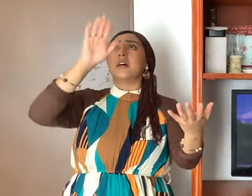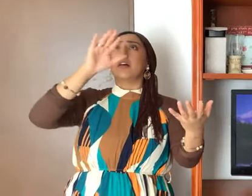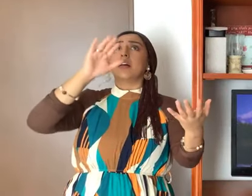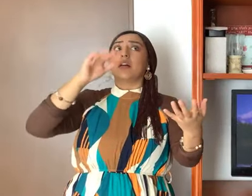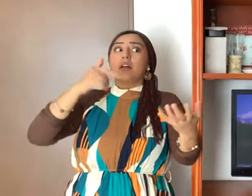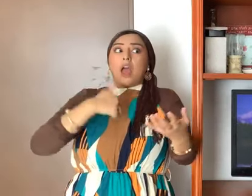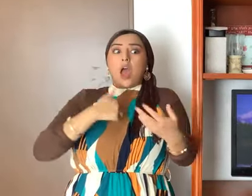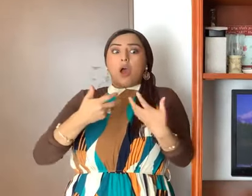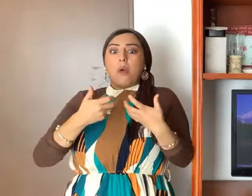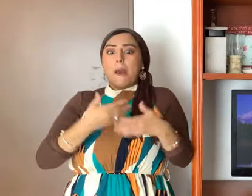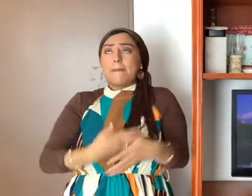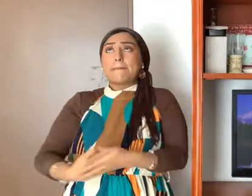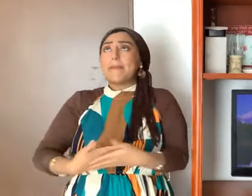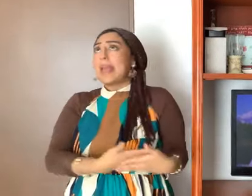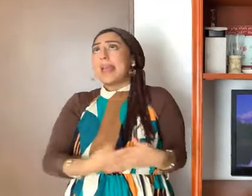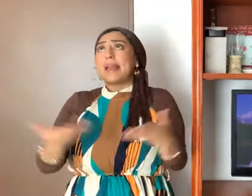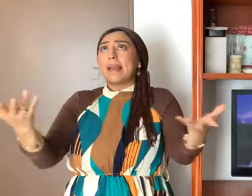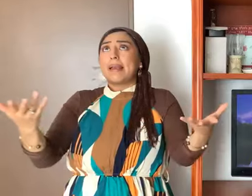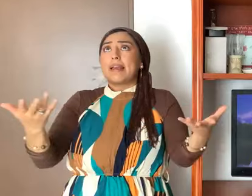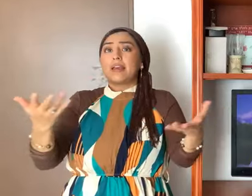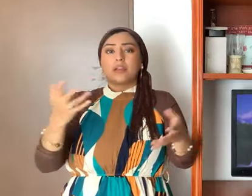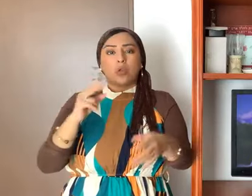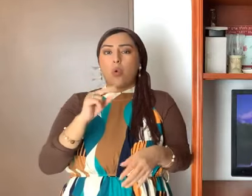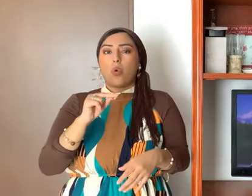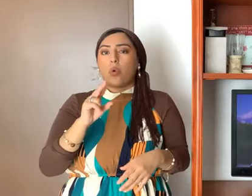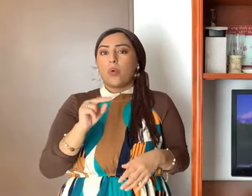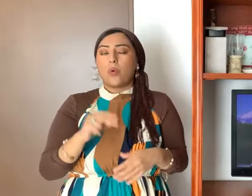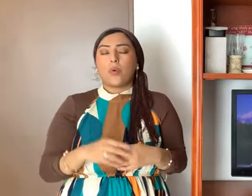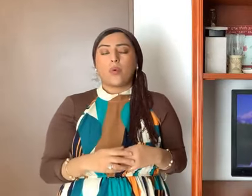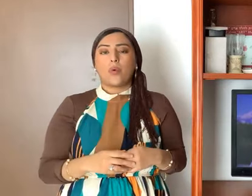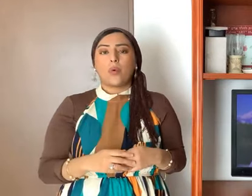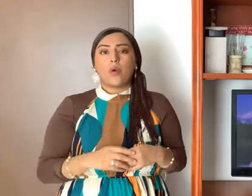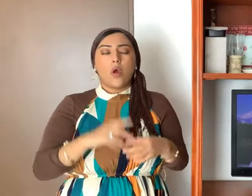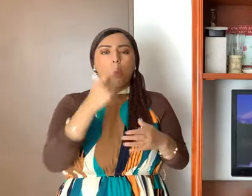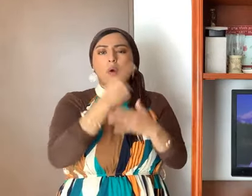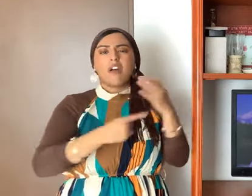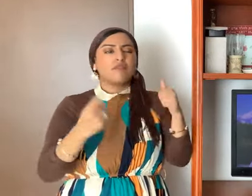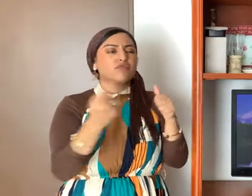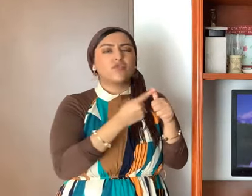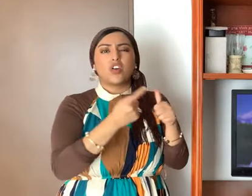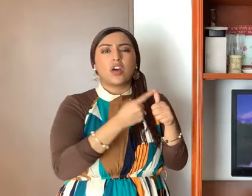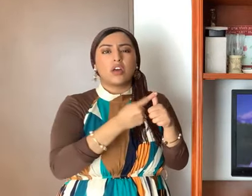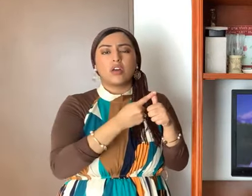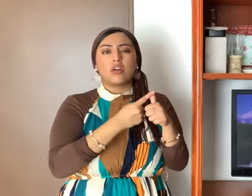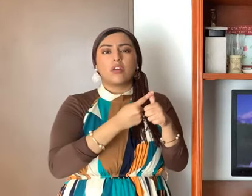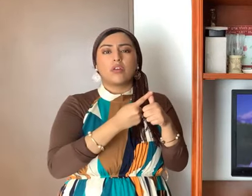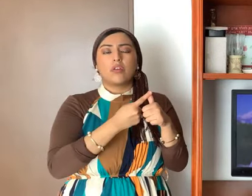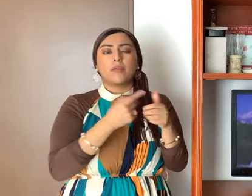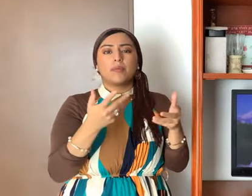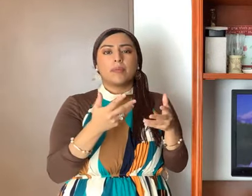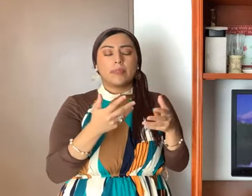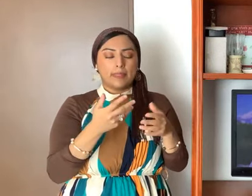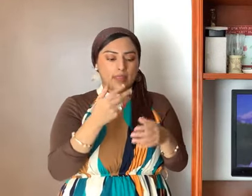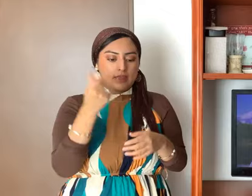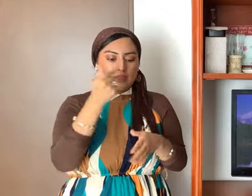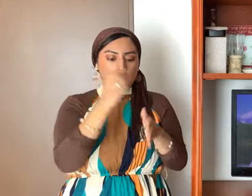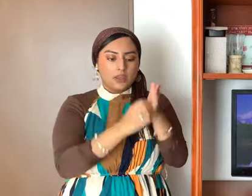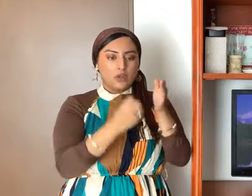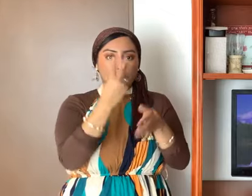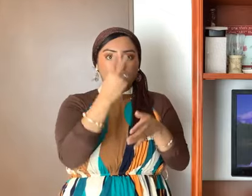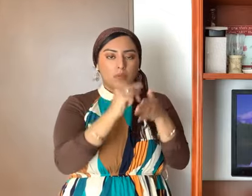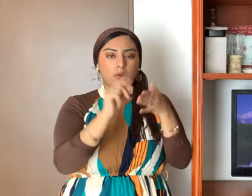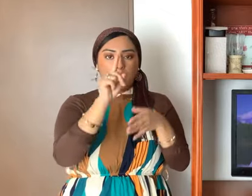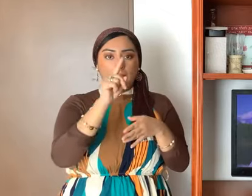yo fíjate que quiero un hijo. No, vamos a repasar qué es lo primero que le dijo del Eterno. Génesis 12, verso